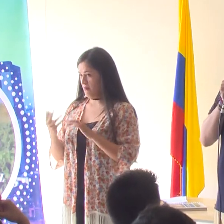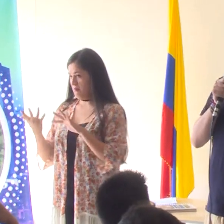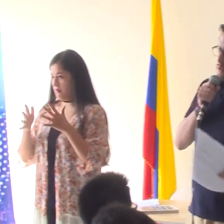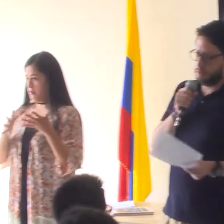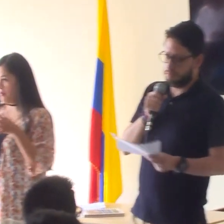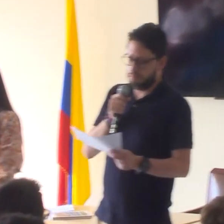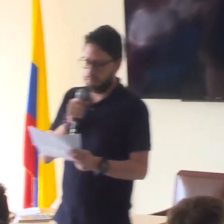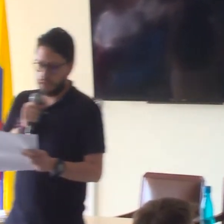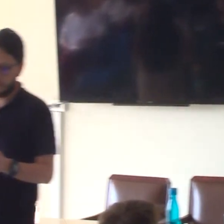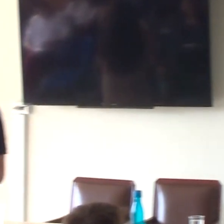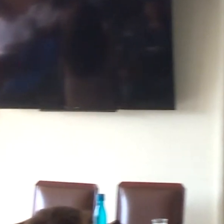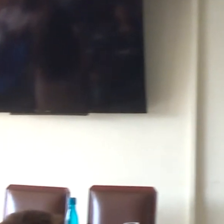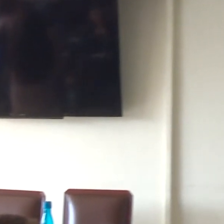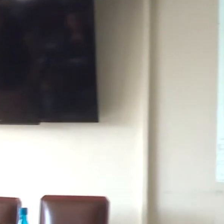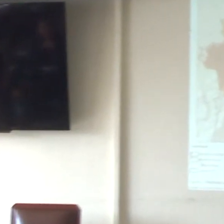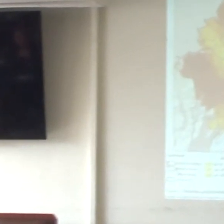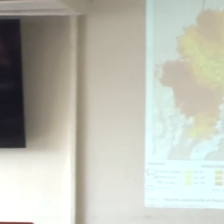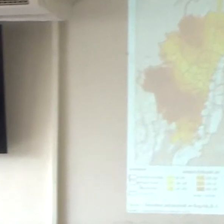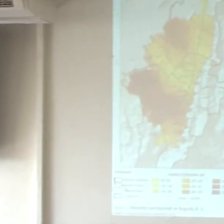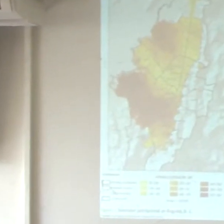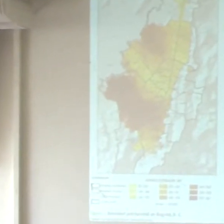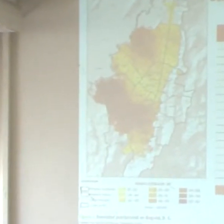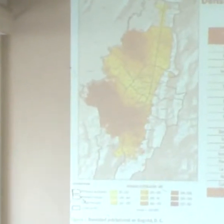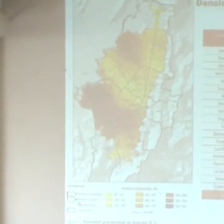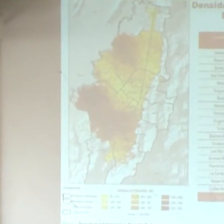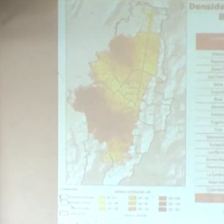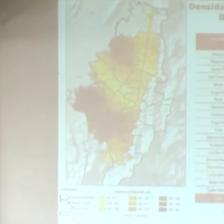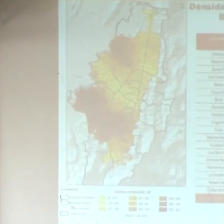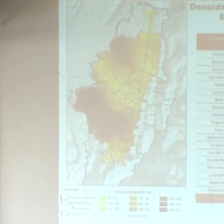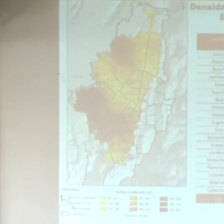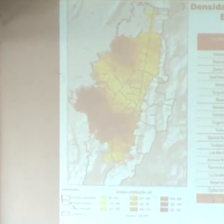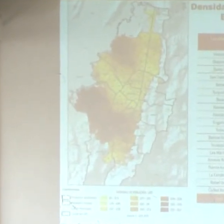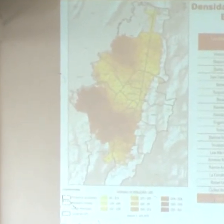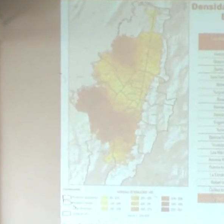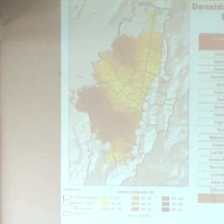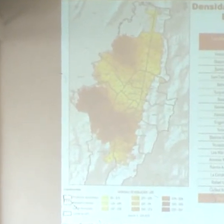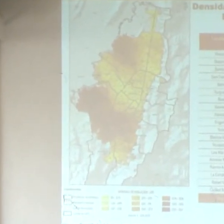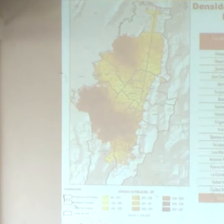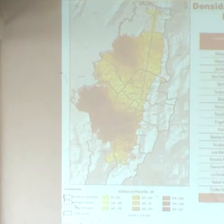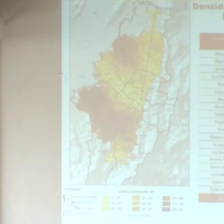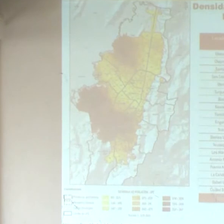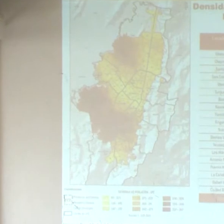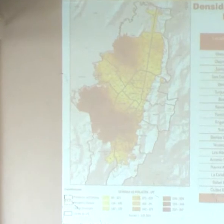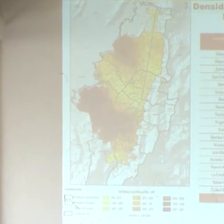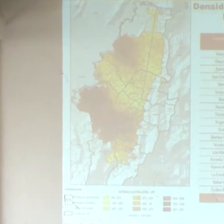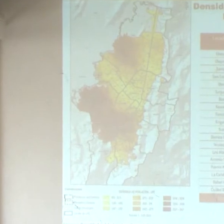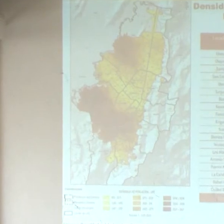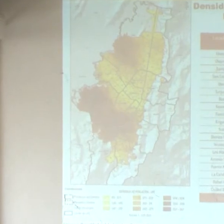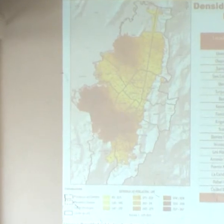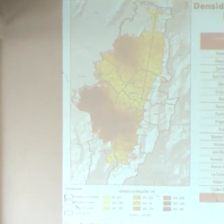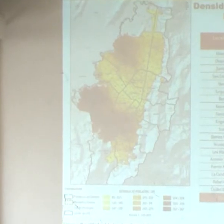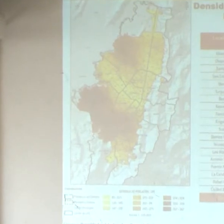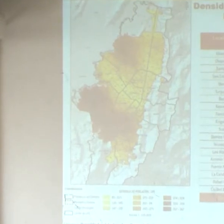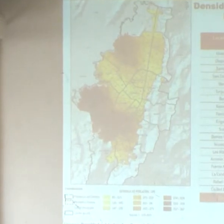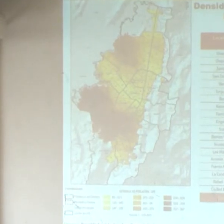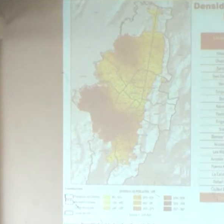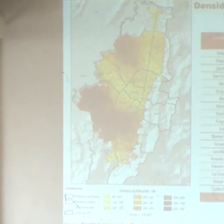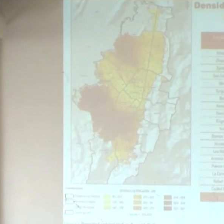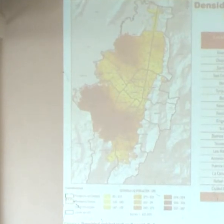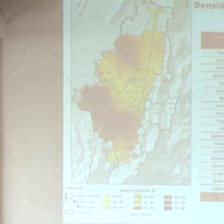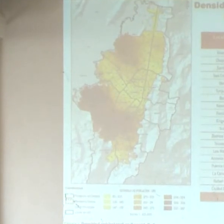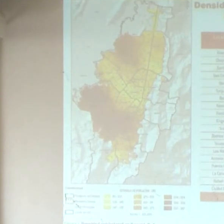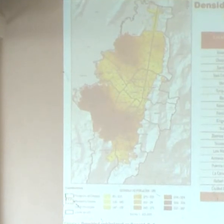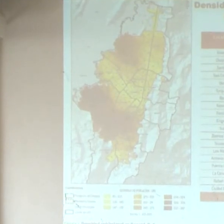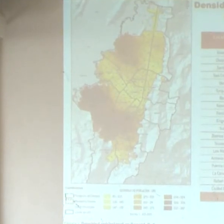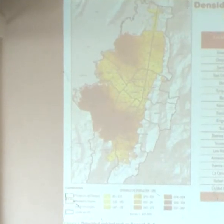o menos es como el título que les propongo en la metáfora del hueso y la carne si se acuerdan en los últimos días